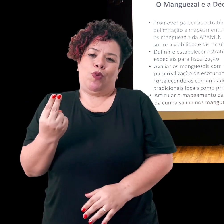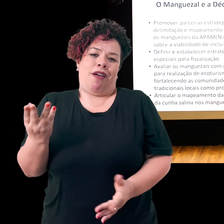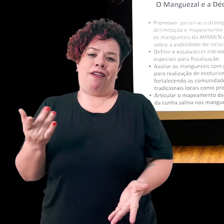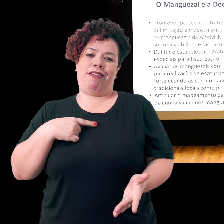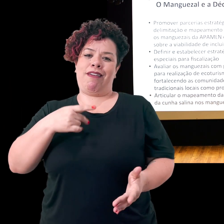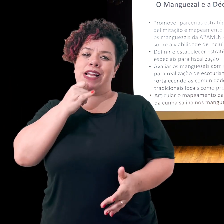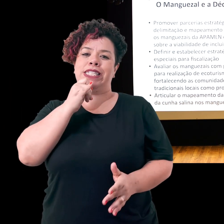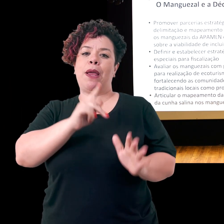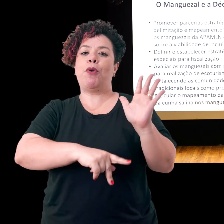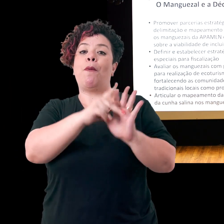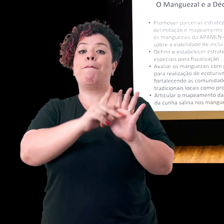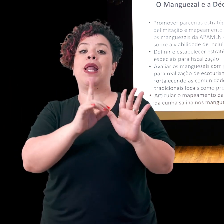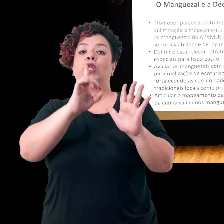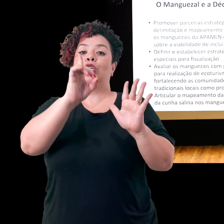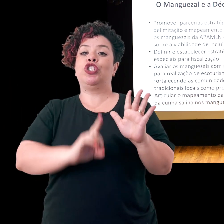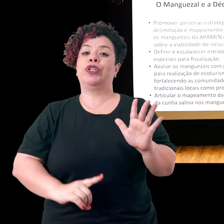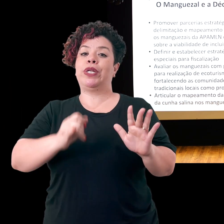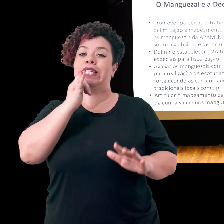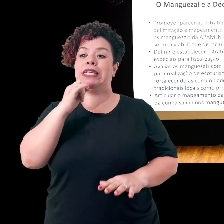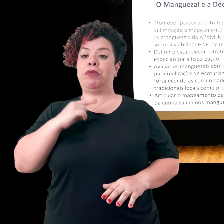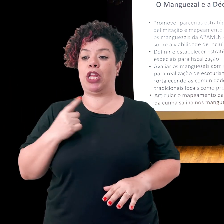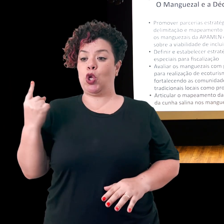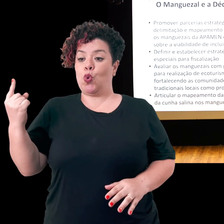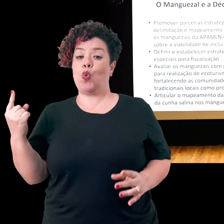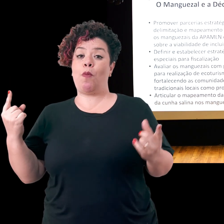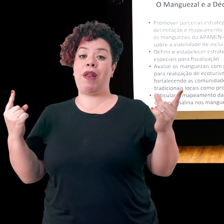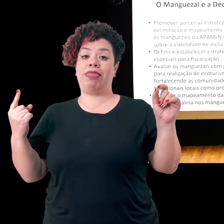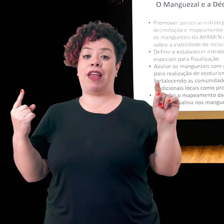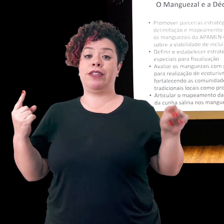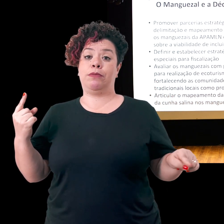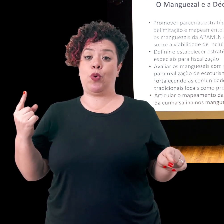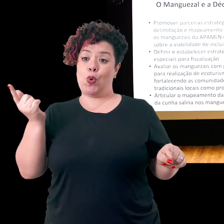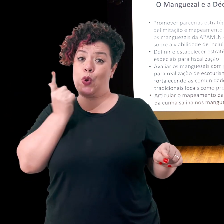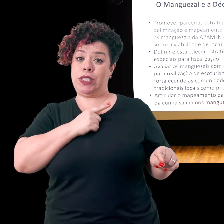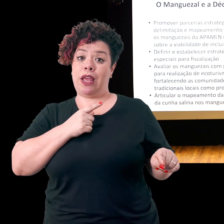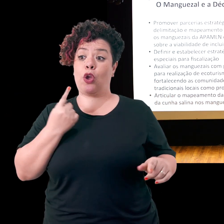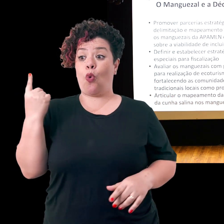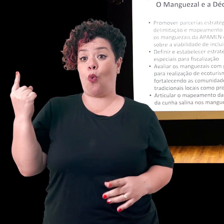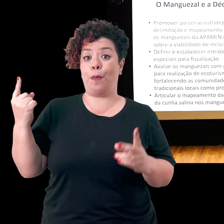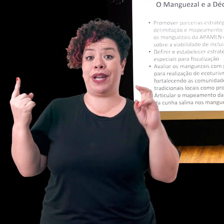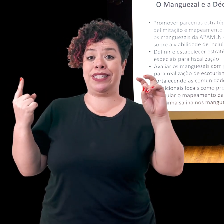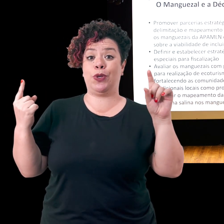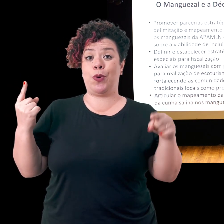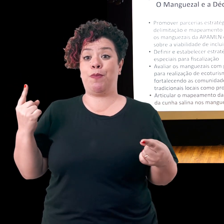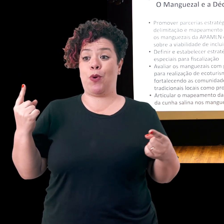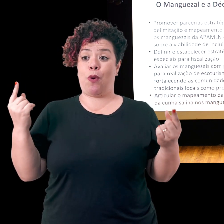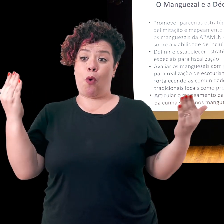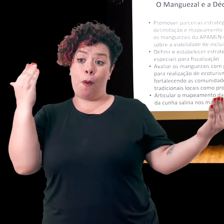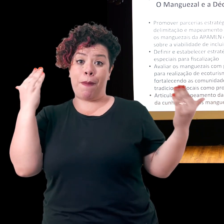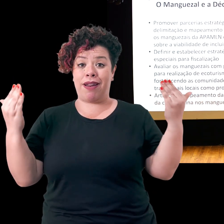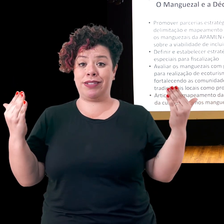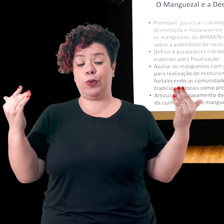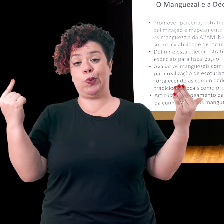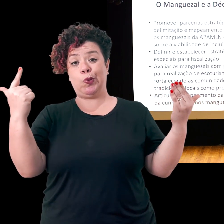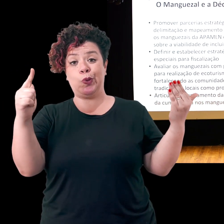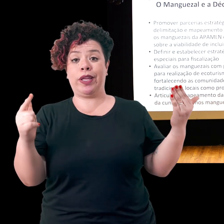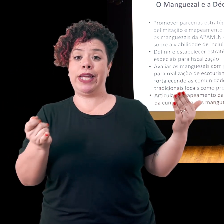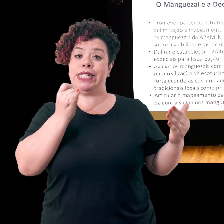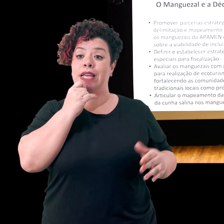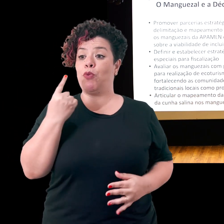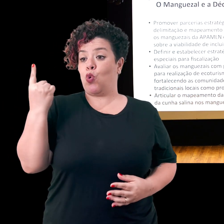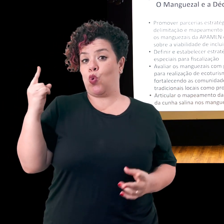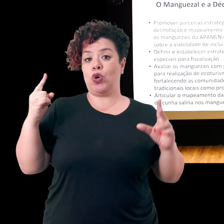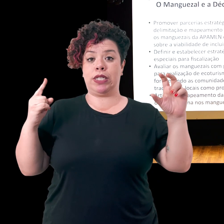plano diretor, que você precisa de uma escala de 1 para 10 mil, ou 1 para 5 mil. Numa escala de 1 para 50